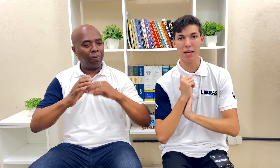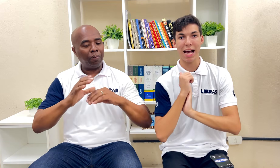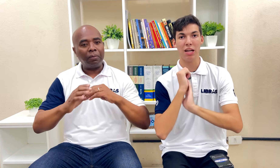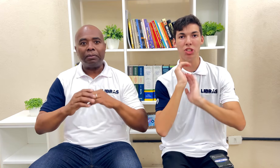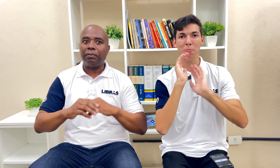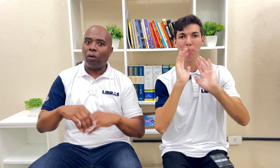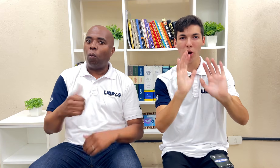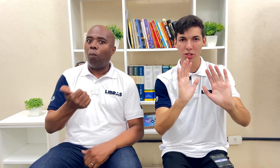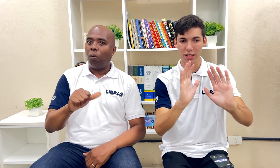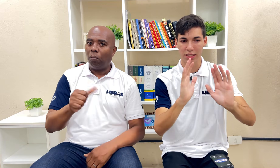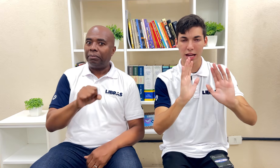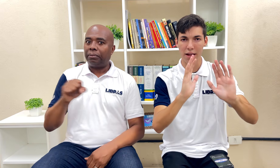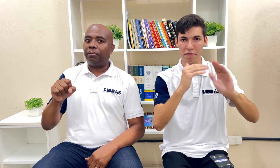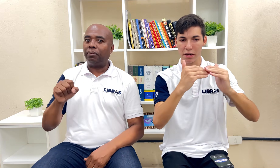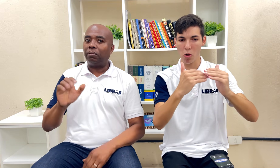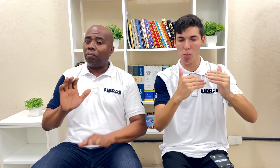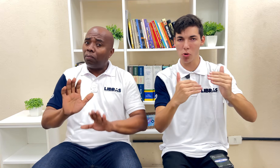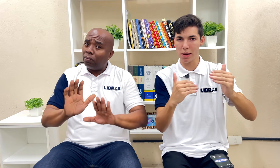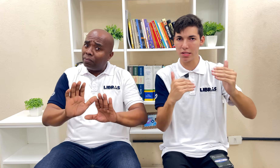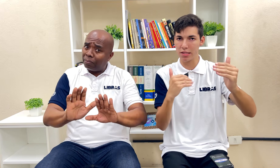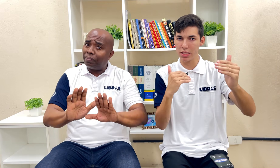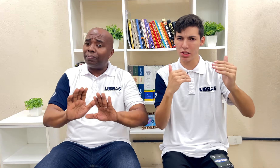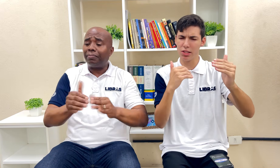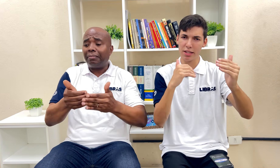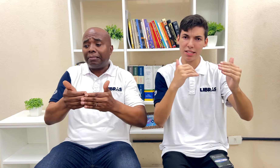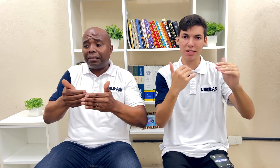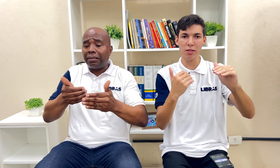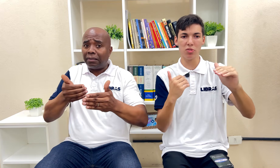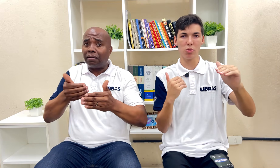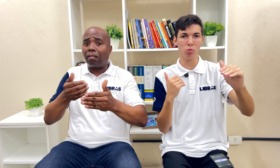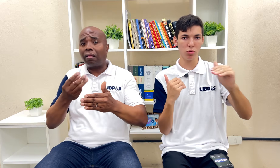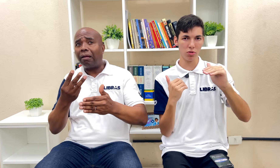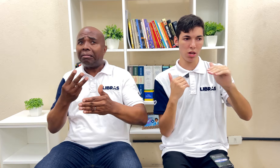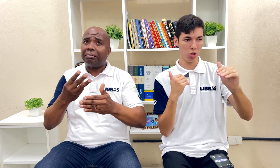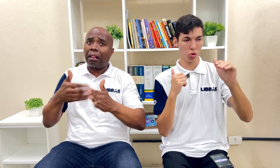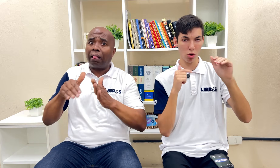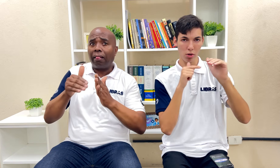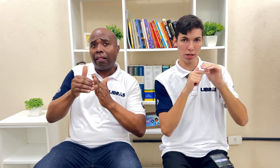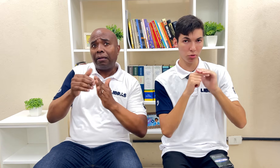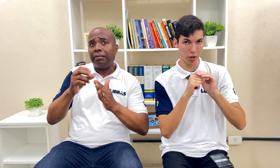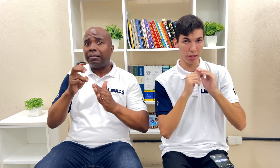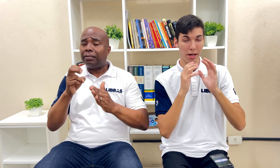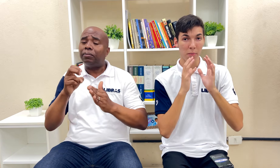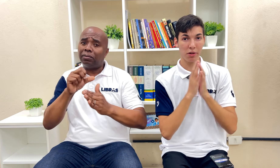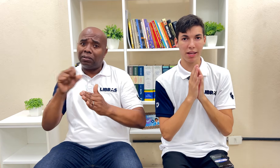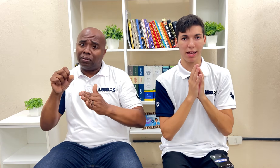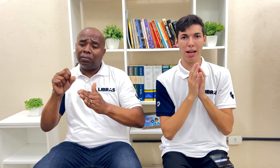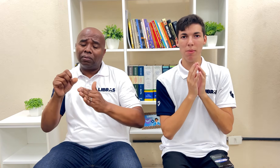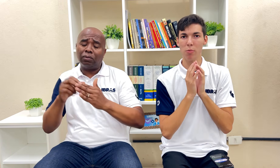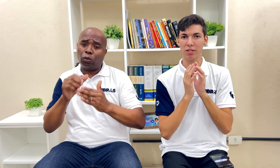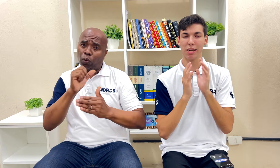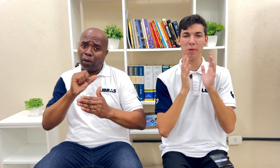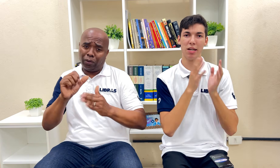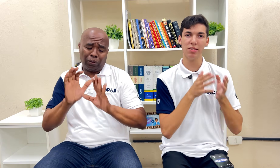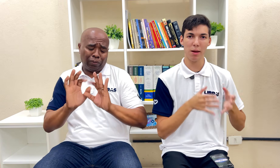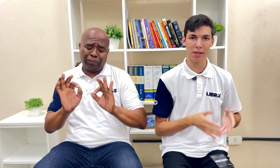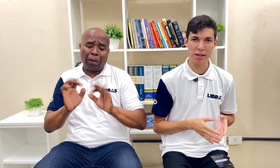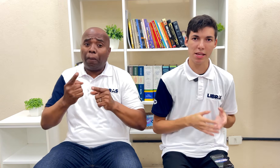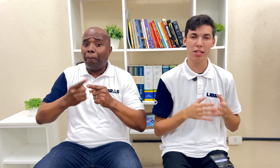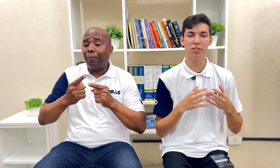a gente pode deixar ficar um pouco mais distante de 3 a 5 segundos do cantor. Por quê? Ela é uma música que, apesar de ter a bateria, de ter um